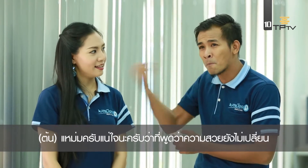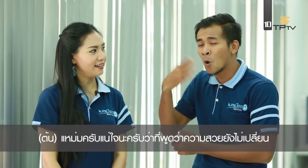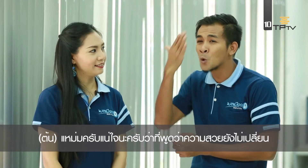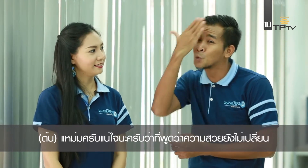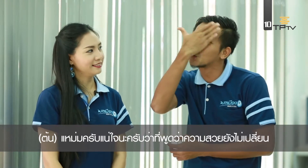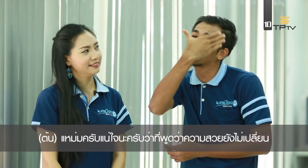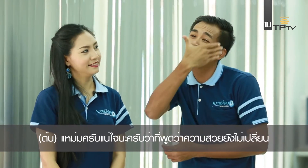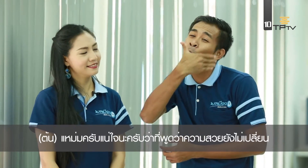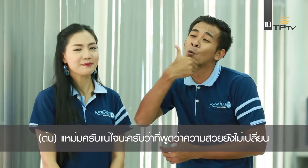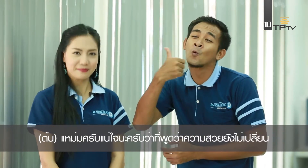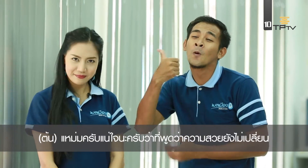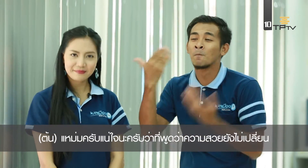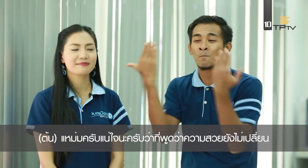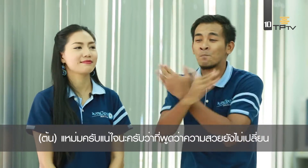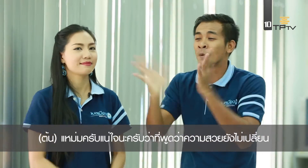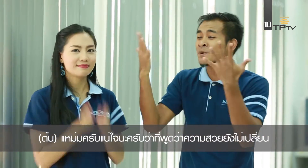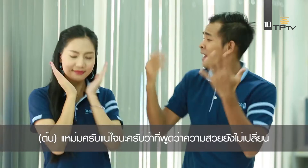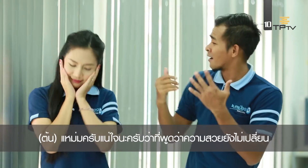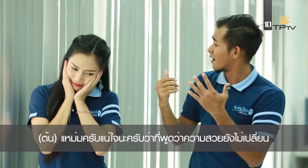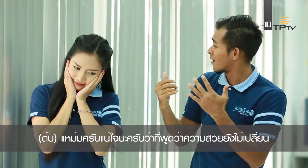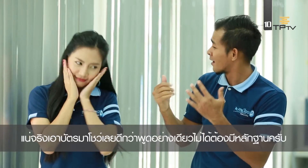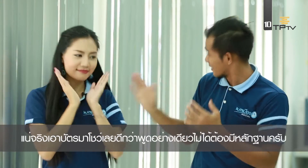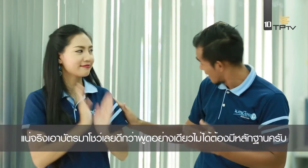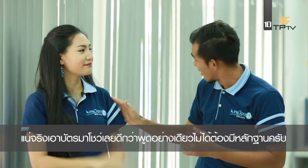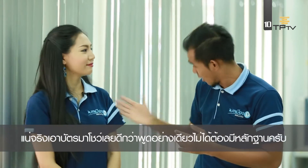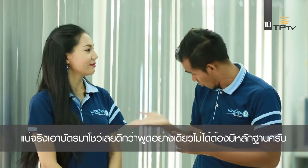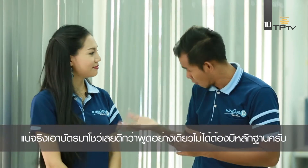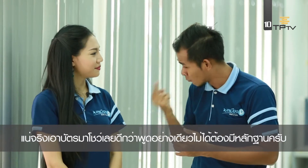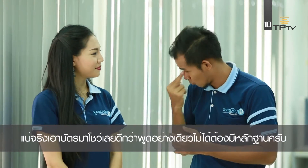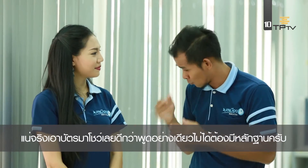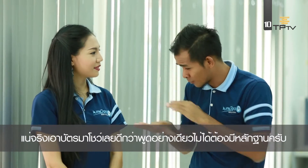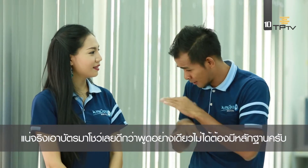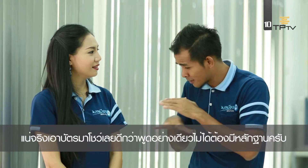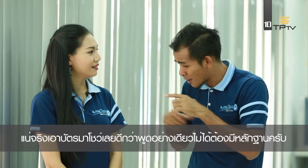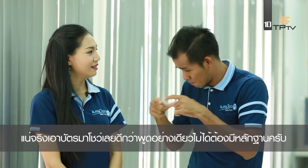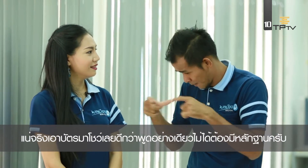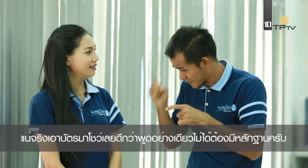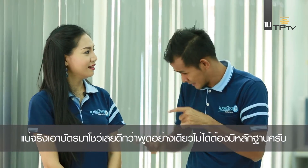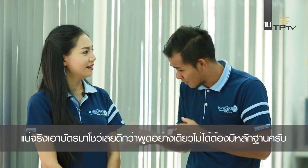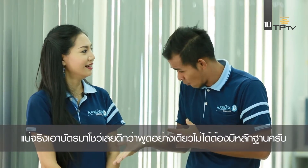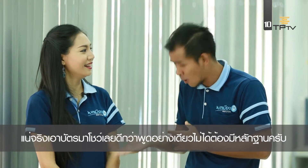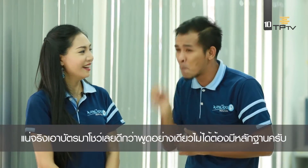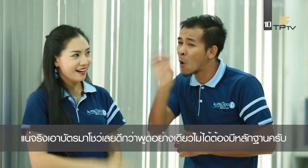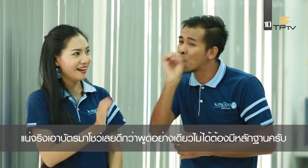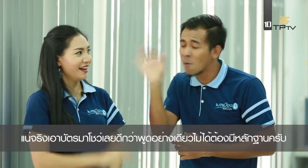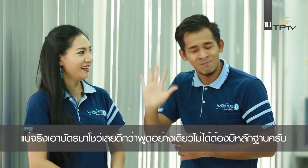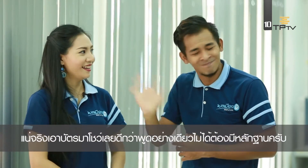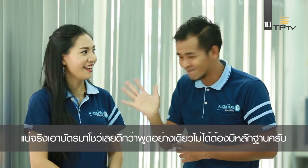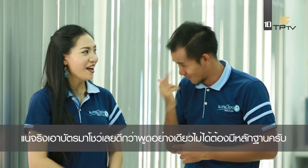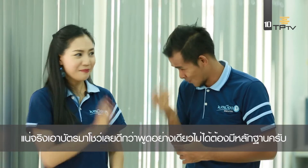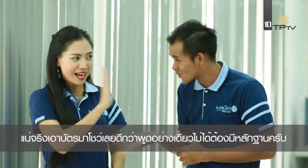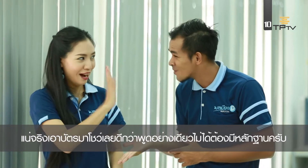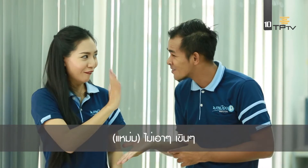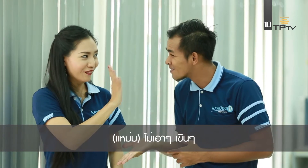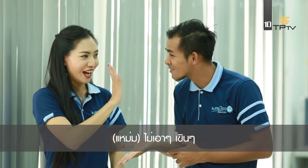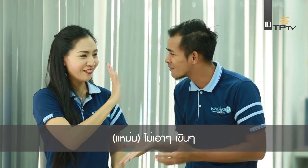ใจนะครับว่าที่พูดว่าความสวยยังไม่เปลี่ยนแน่จริงเอาบัตรมาโชว์เลยดีกว่าพูดอย่างเดียวไม่ได้ต้องมีห